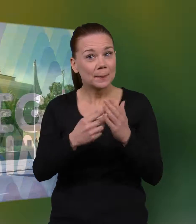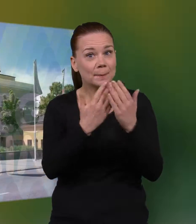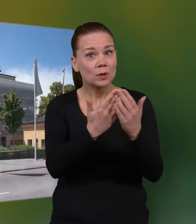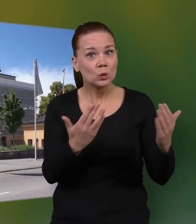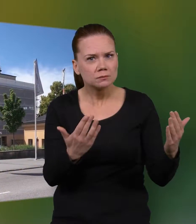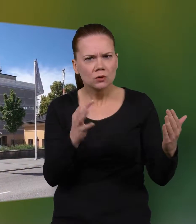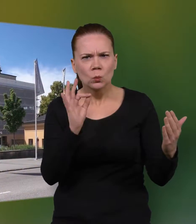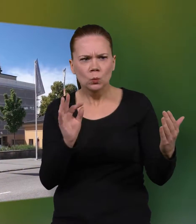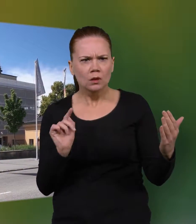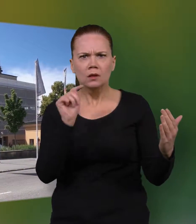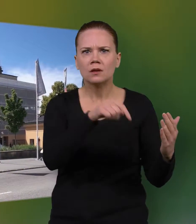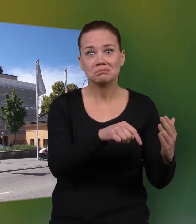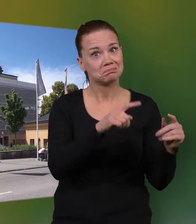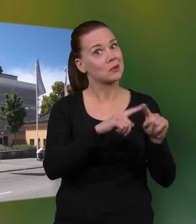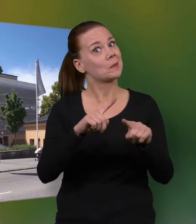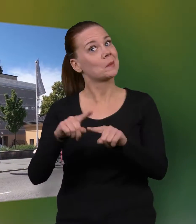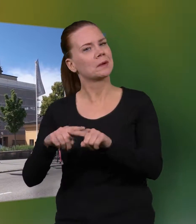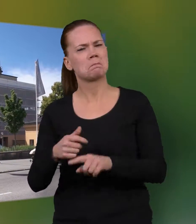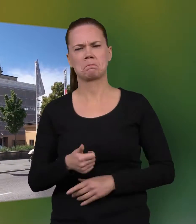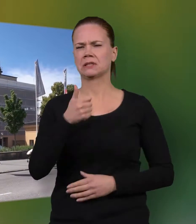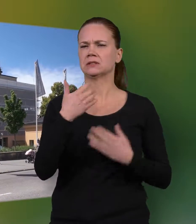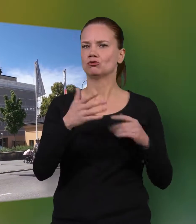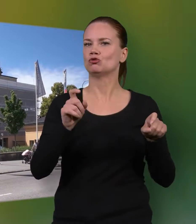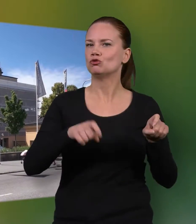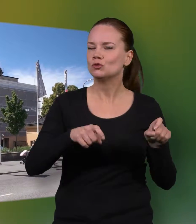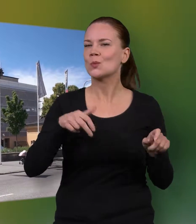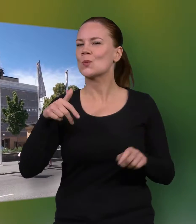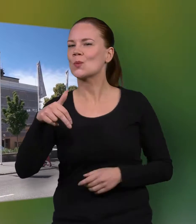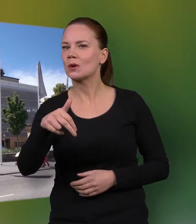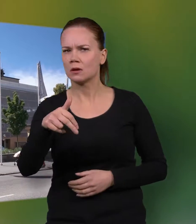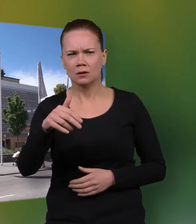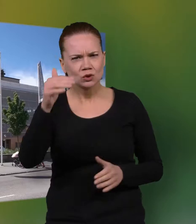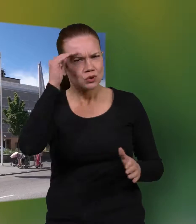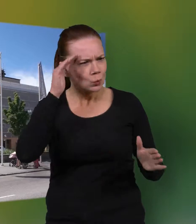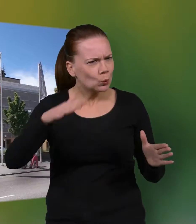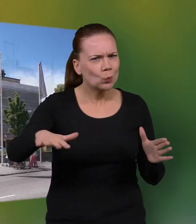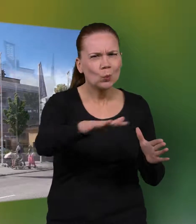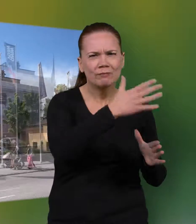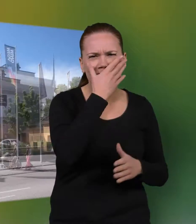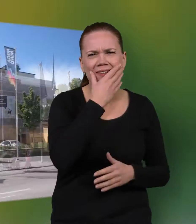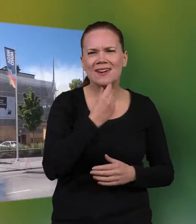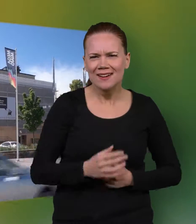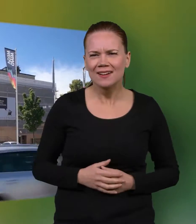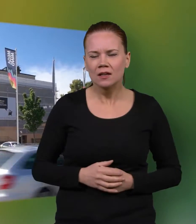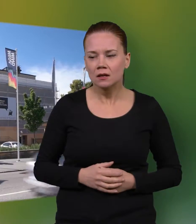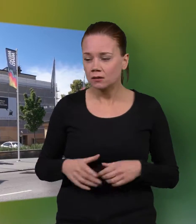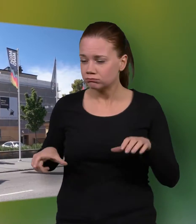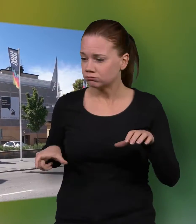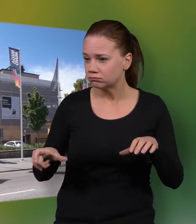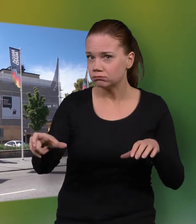Du kan ta dig till Tekniska museet på flera sätt. Bäst är att cykla eller gå om du kan. Det är jättevackert på Djurgården. Det går bussar som